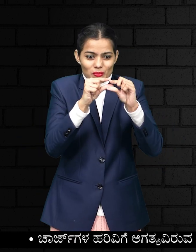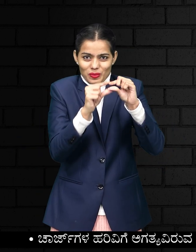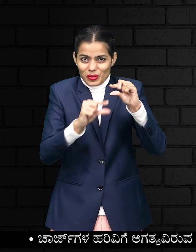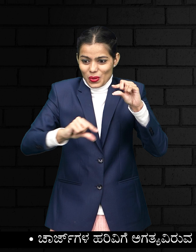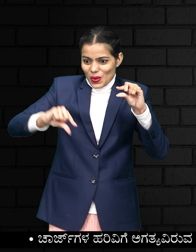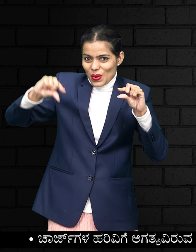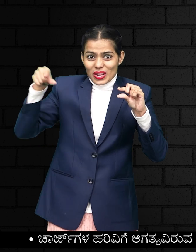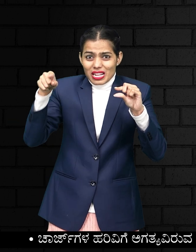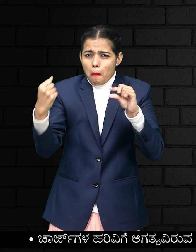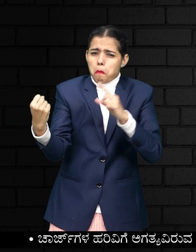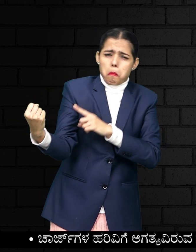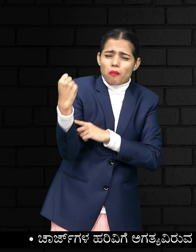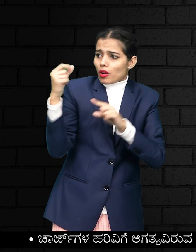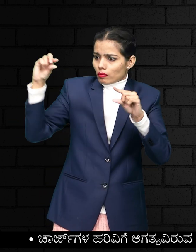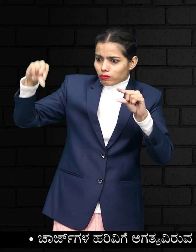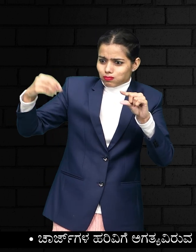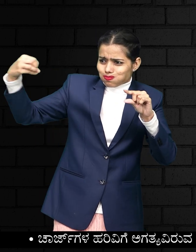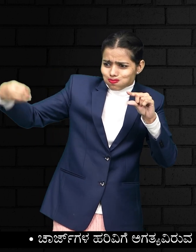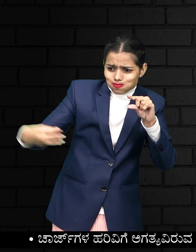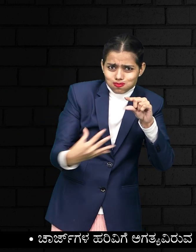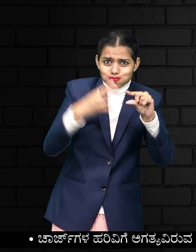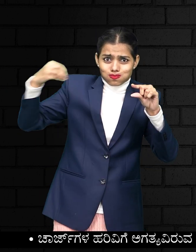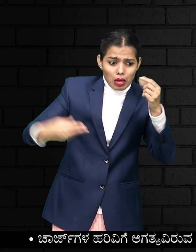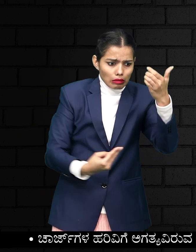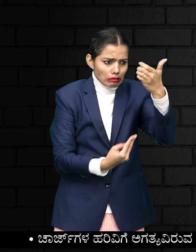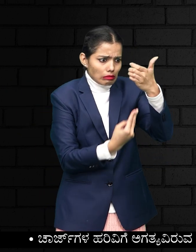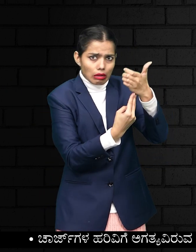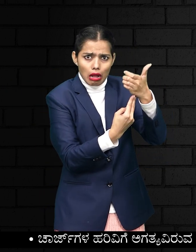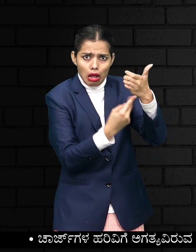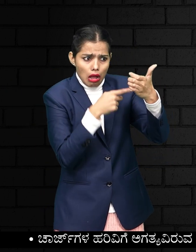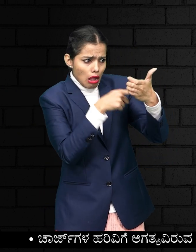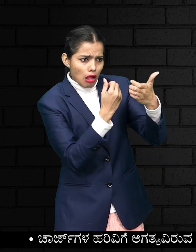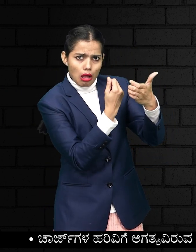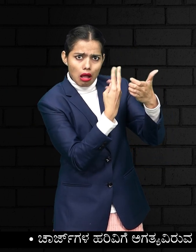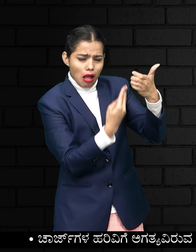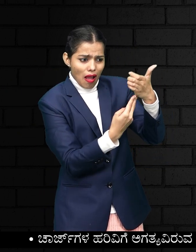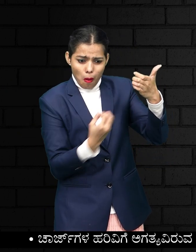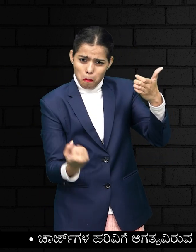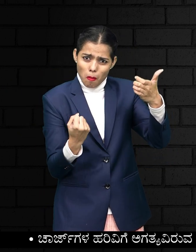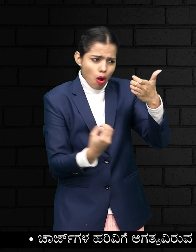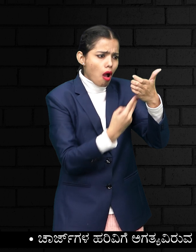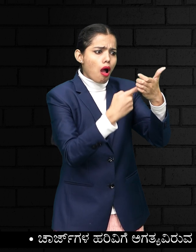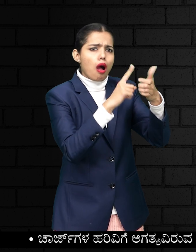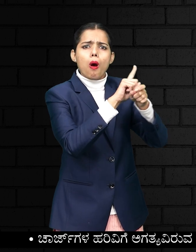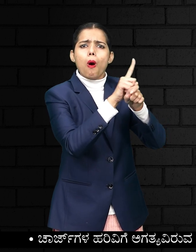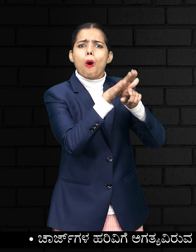ಚಾರ್ಜ್ಗಳ ಹರಿವಿಗೆ ಅಗತ್ಯವಿರುವ ಸಂಭಾವ್ಯ ವ್ಯತ್ಯಾಸವನ್ನು ಬ್ಯಾಟರಿಯಿಂದ ಒದಗಿಸಲಾಗುತ್ತದೆ.